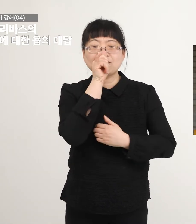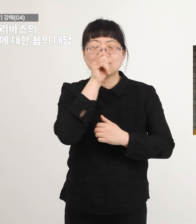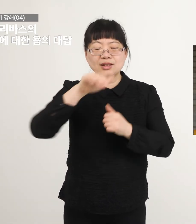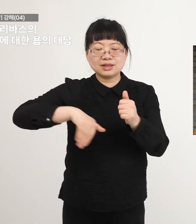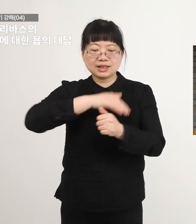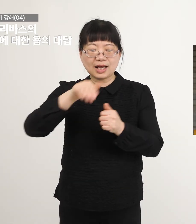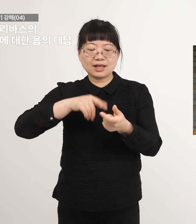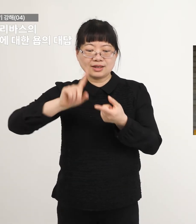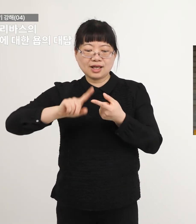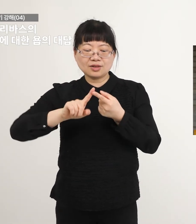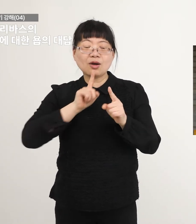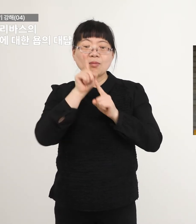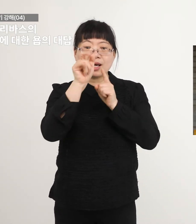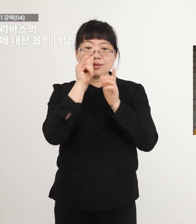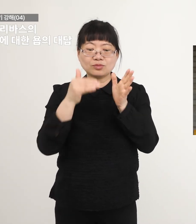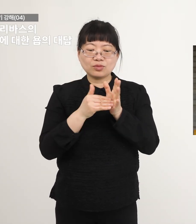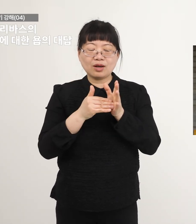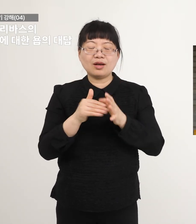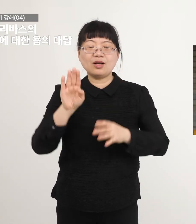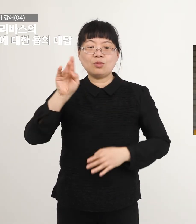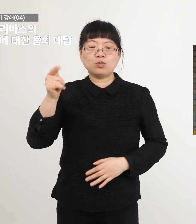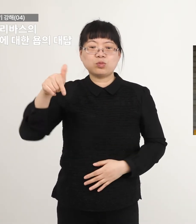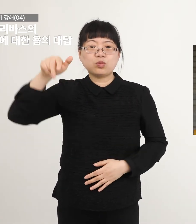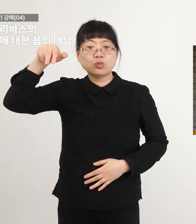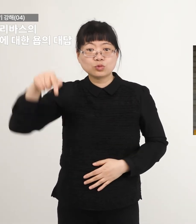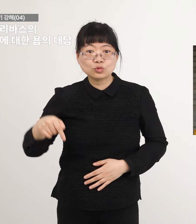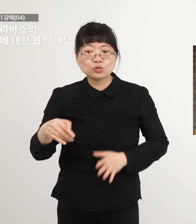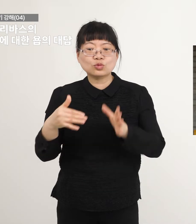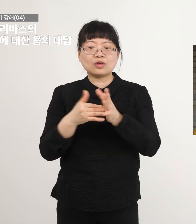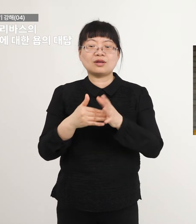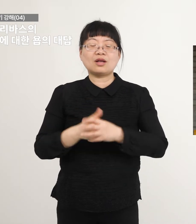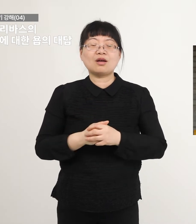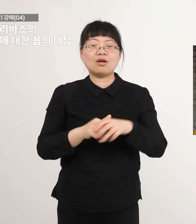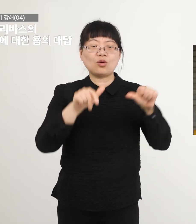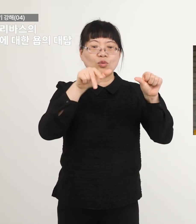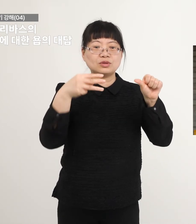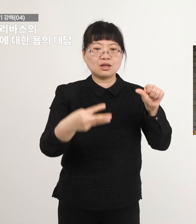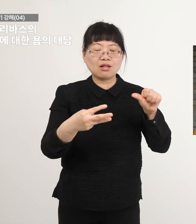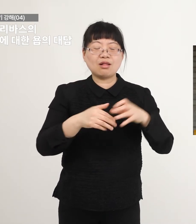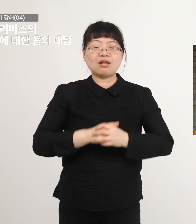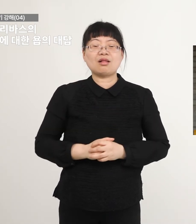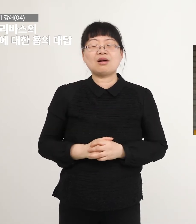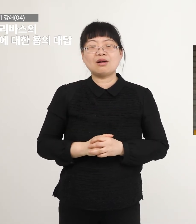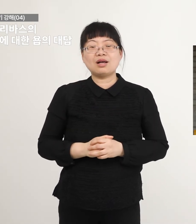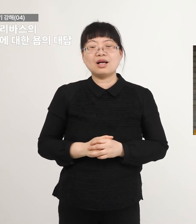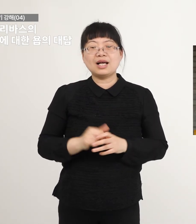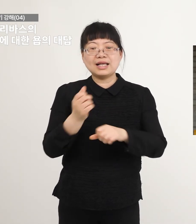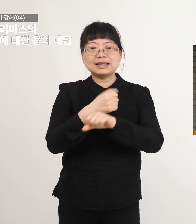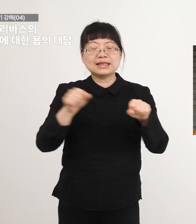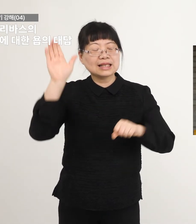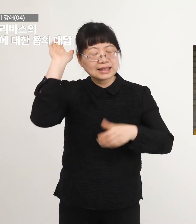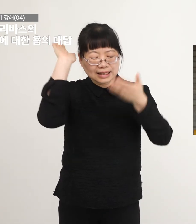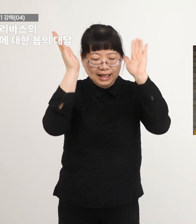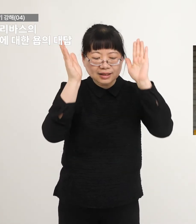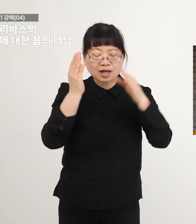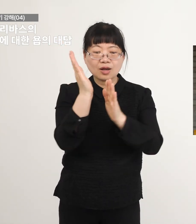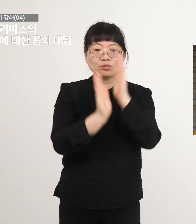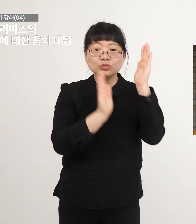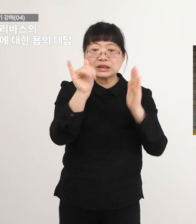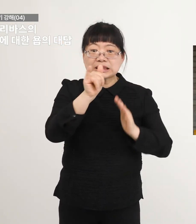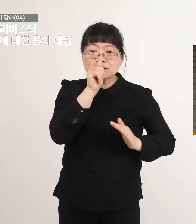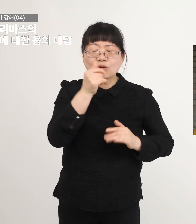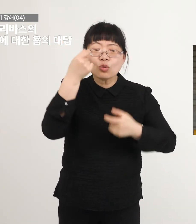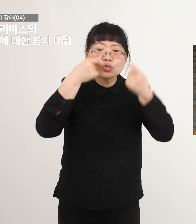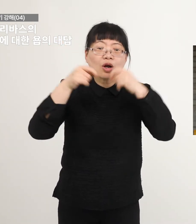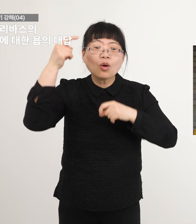상황을 얘기하는 거예요. 그 복수로 썼어요. 5절. 들나귀가 풀이 있으면 어찌